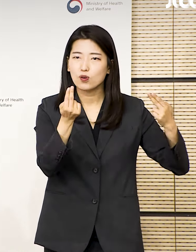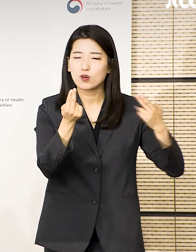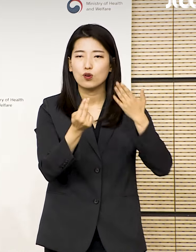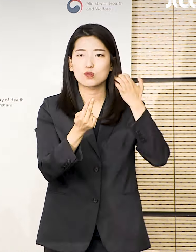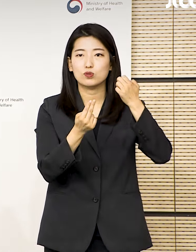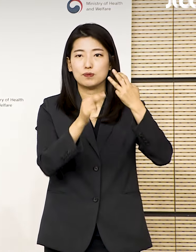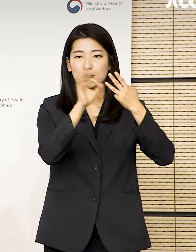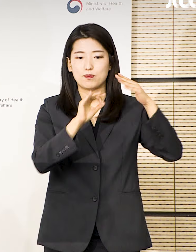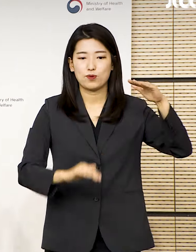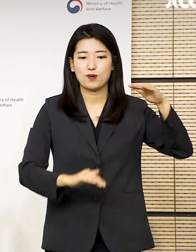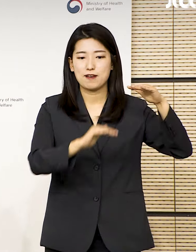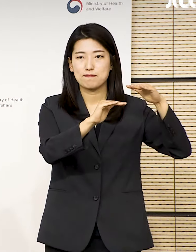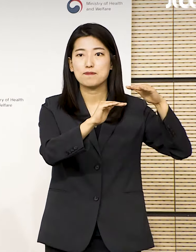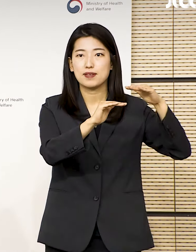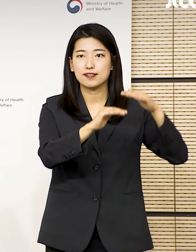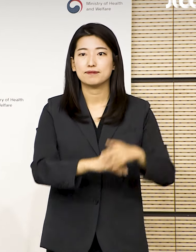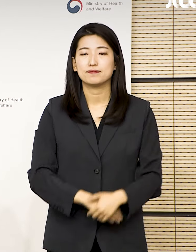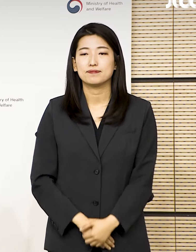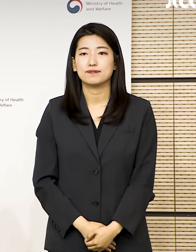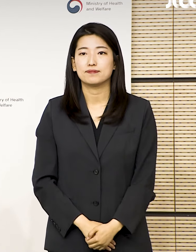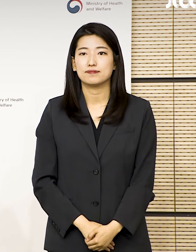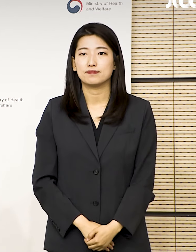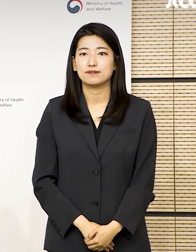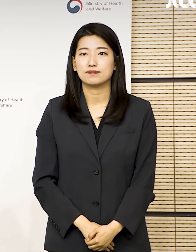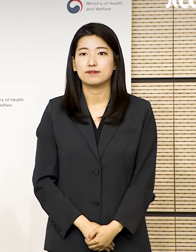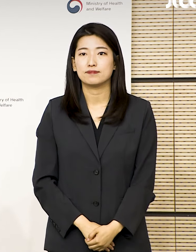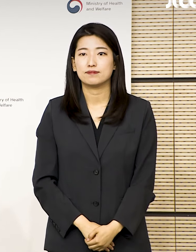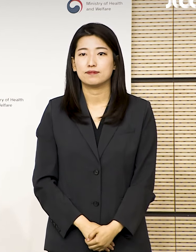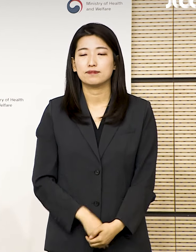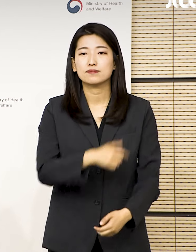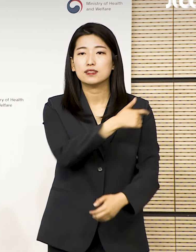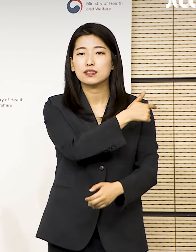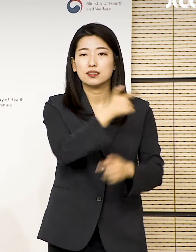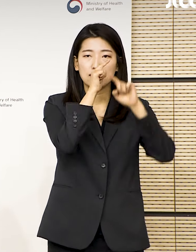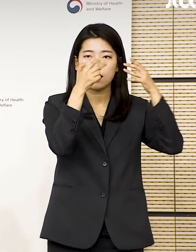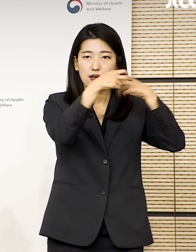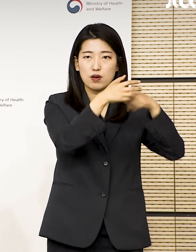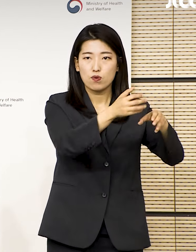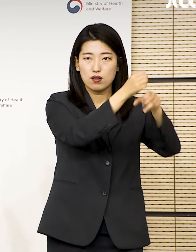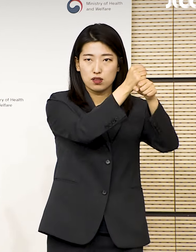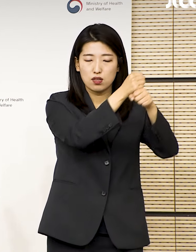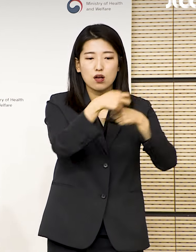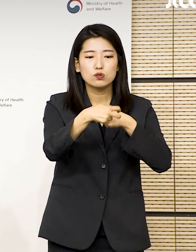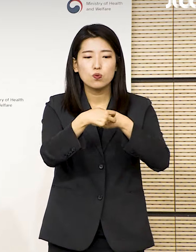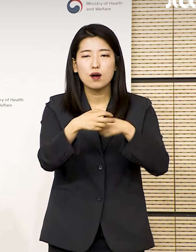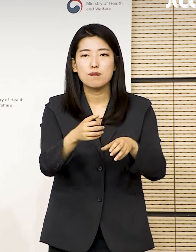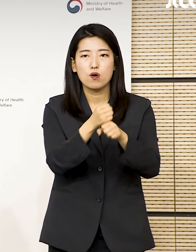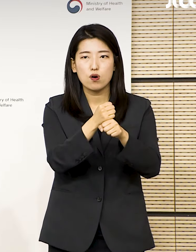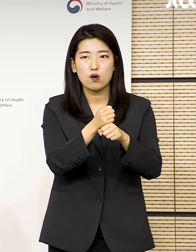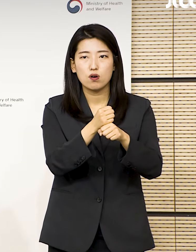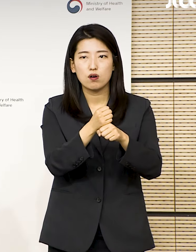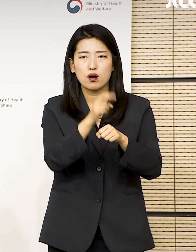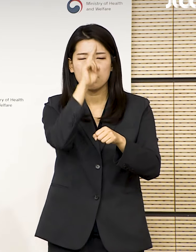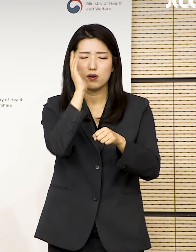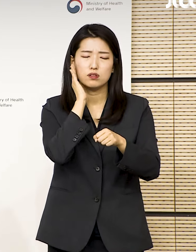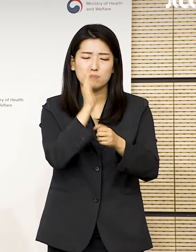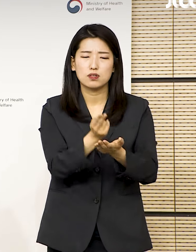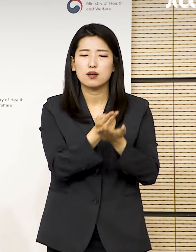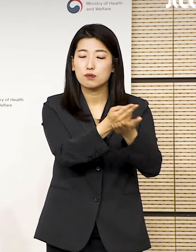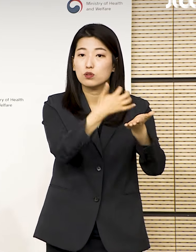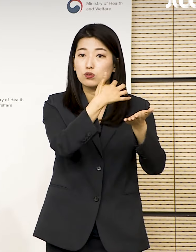수준으로 회복하였습니다 상급종합병원과 종합병원 중환자실 이번 환자수는